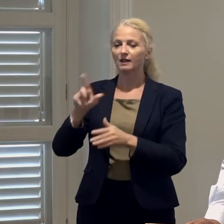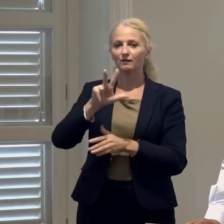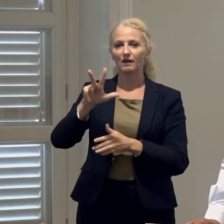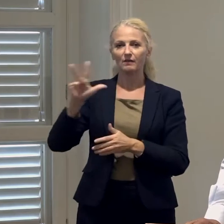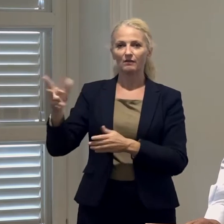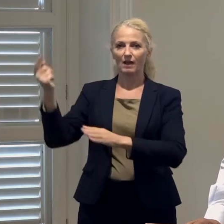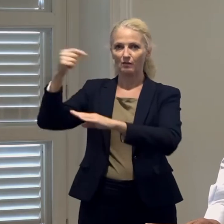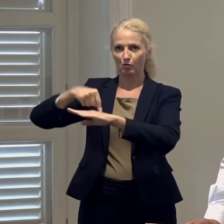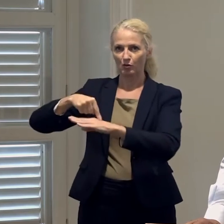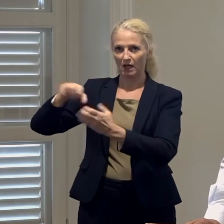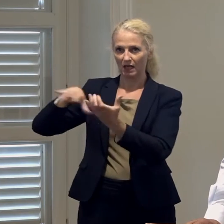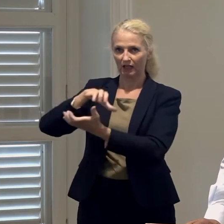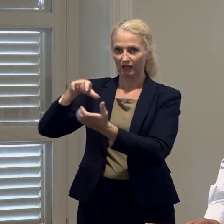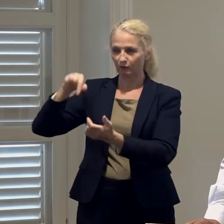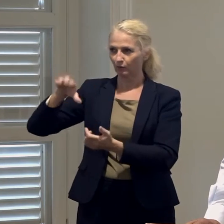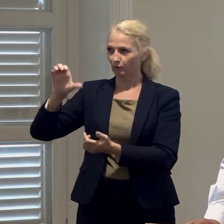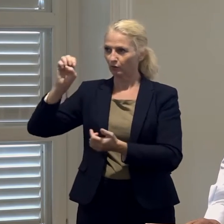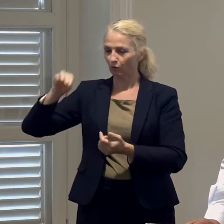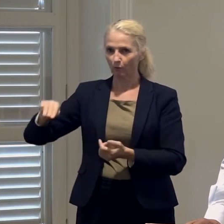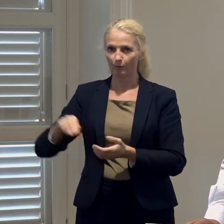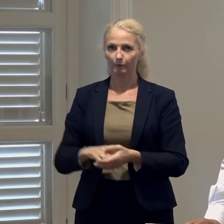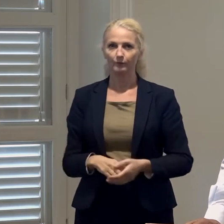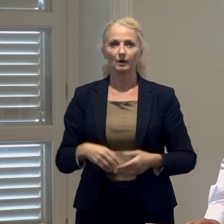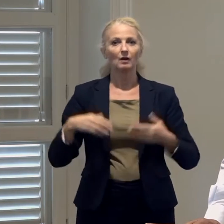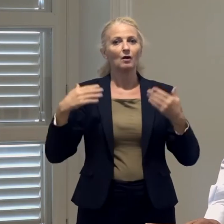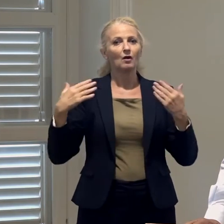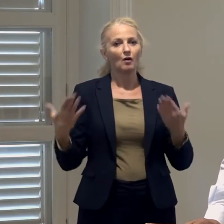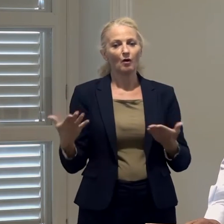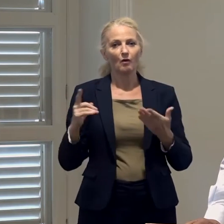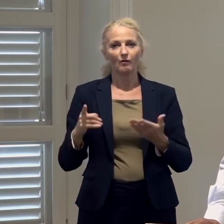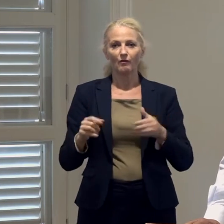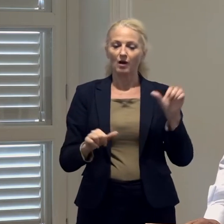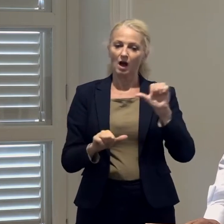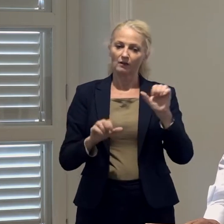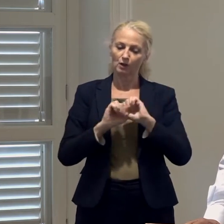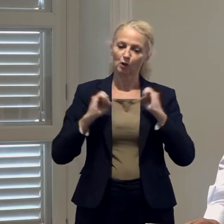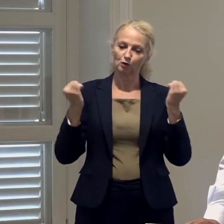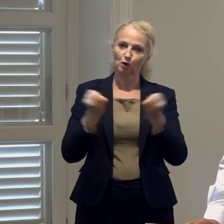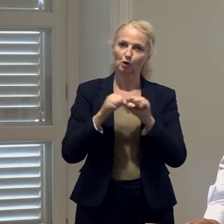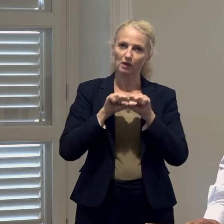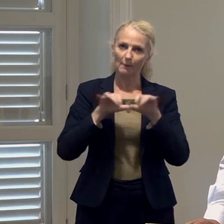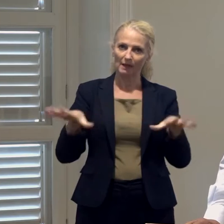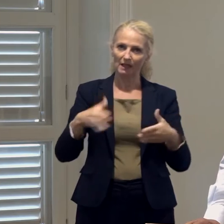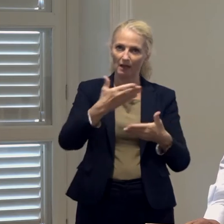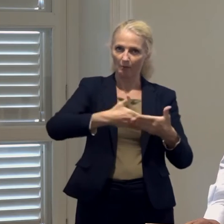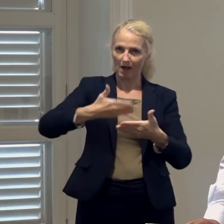www.bonairecrisis.com of volg onze pagina's op de verschillende social media's.